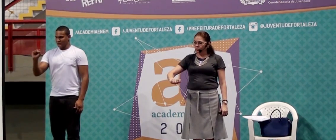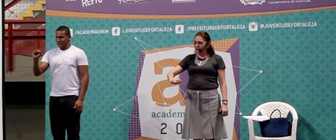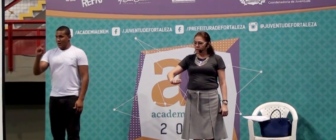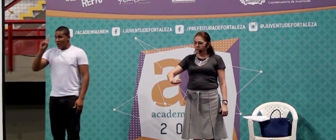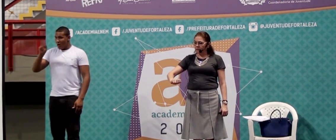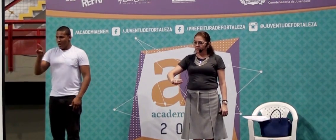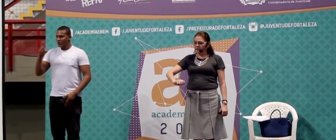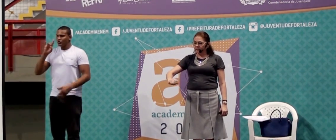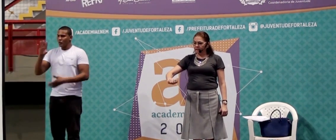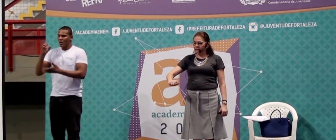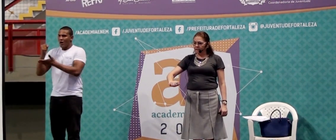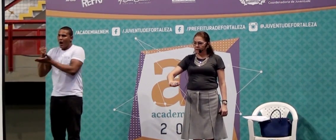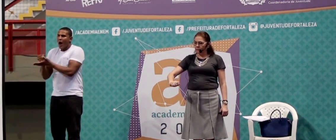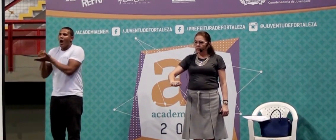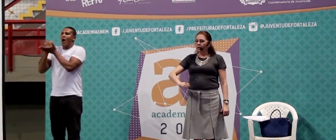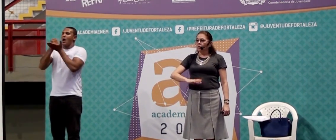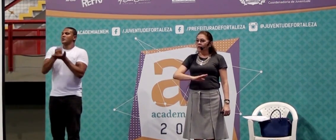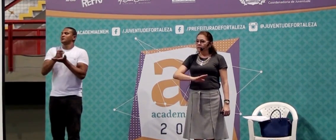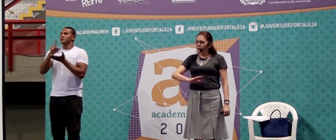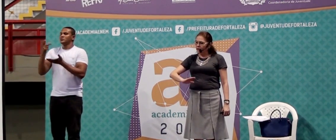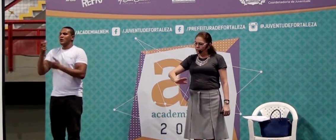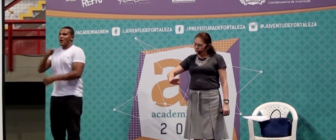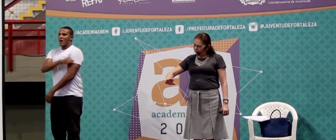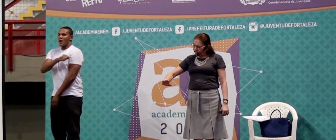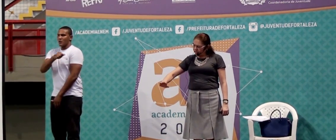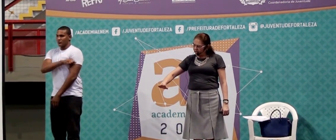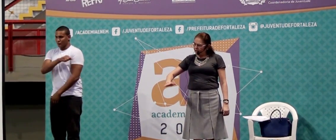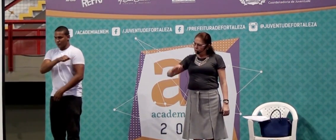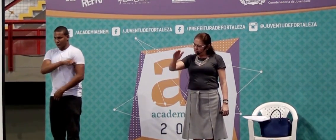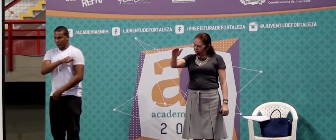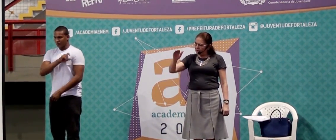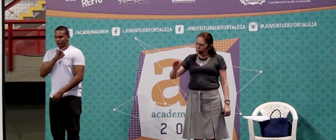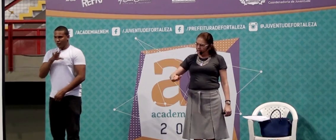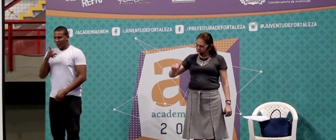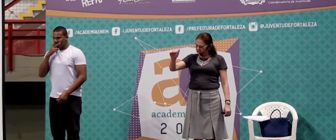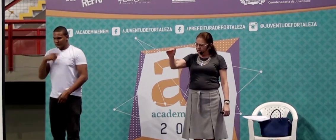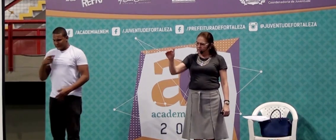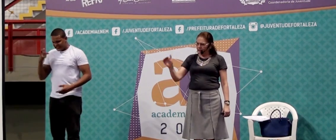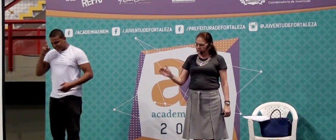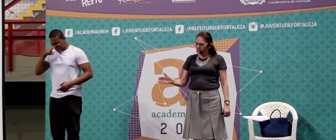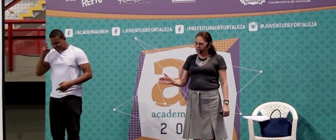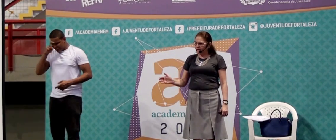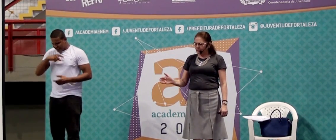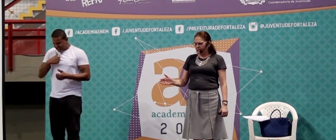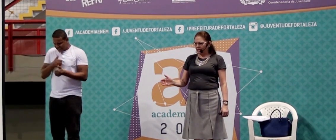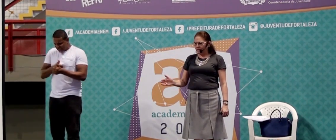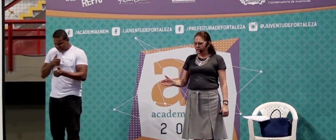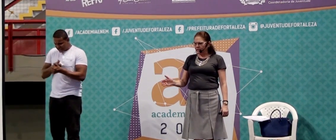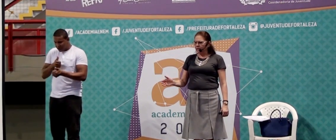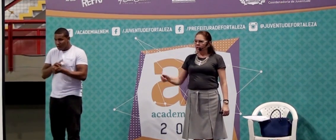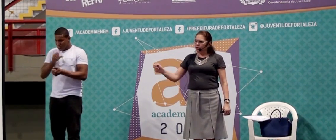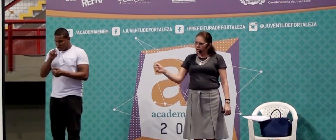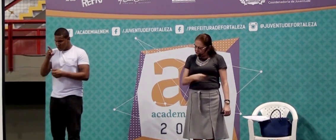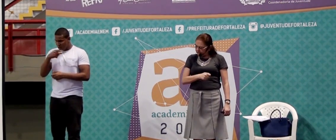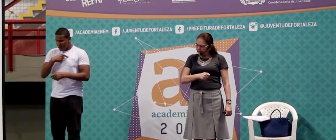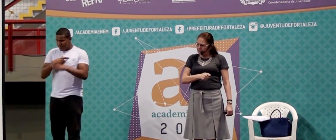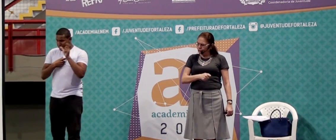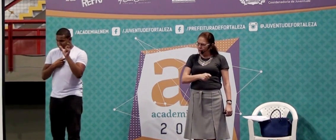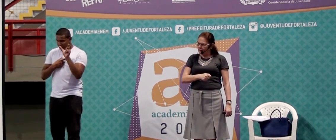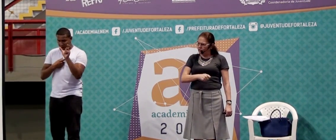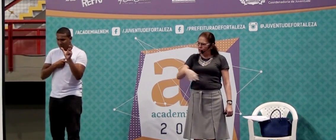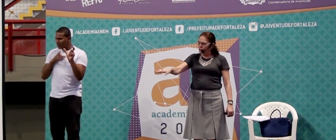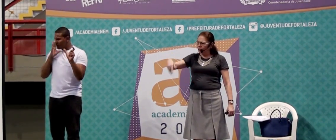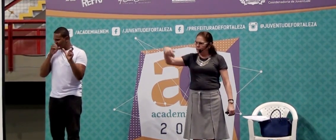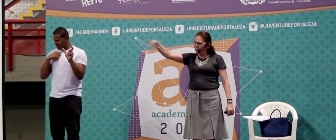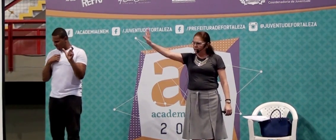com dificuldade de fazer a redação. Quando o aluno fizer, usando essas expressões citadas, tira